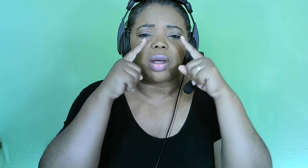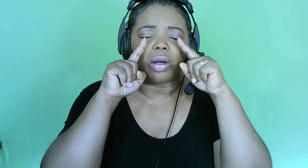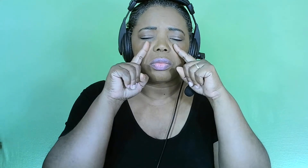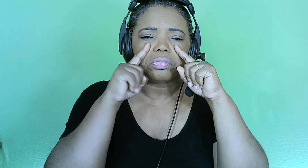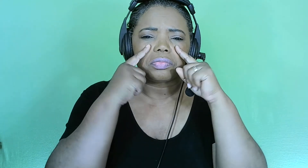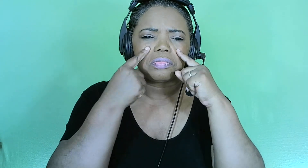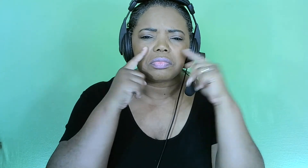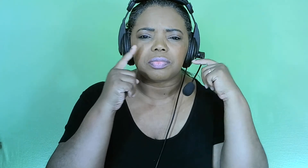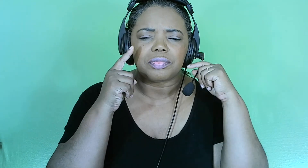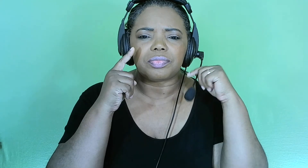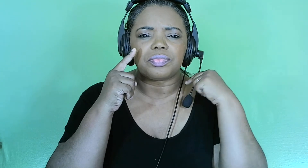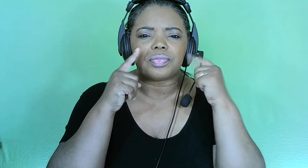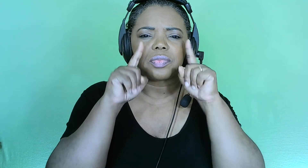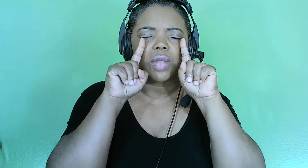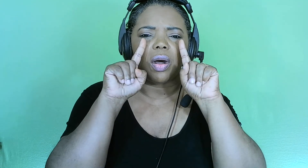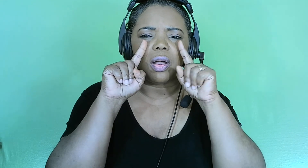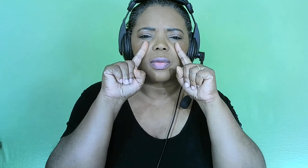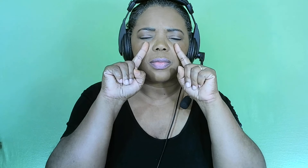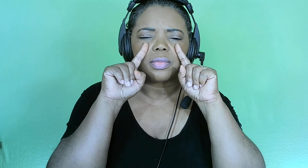ó. Ó.